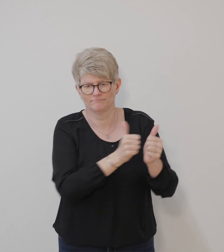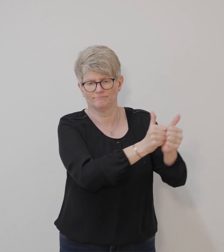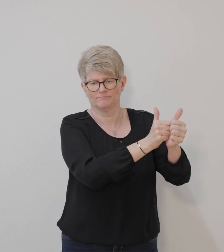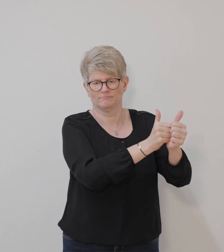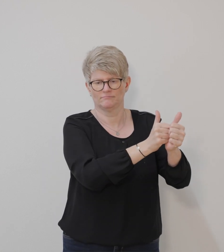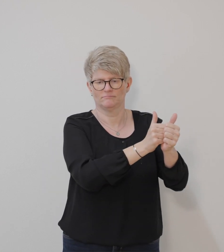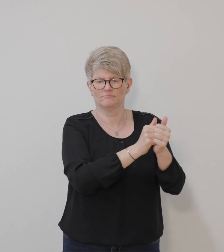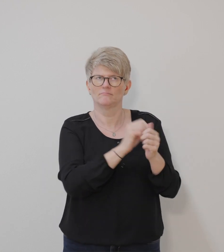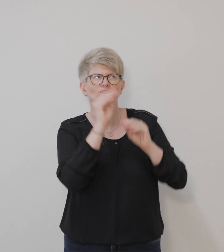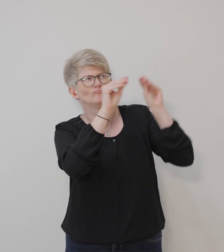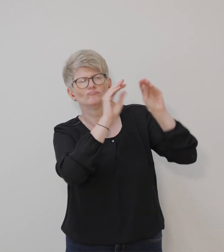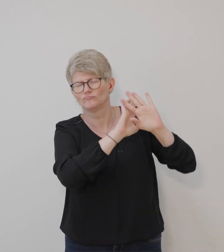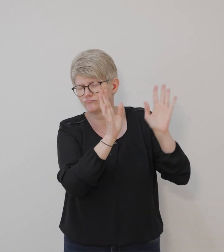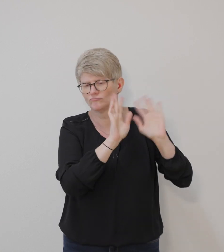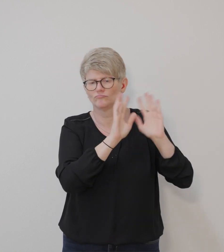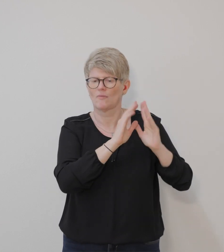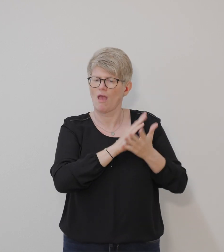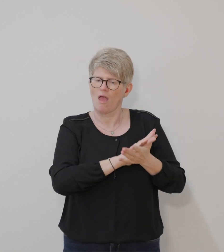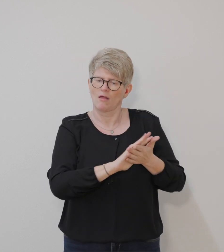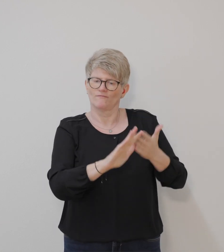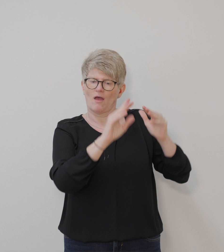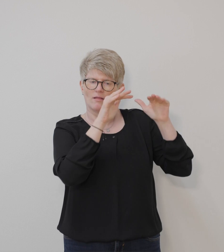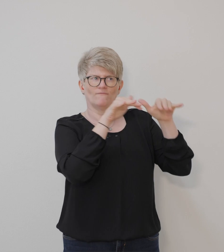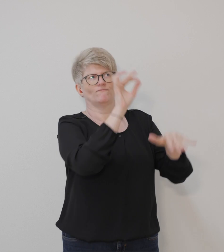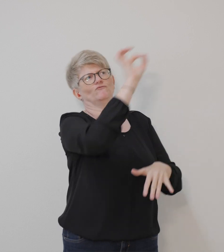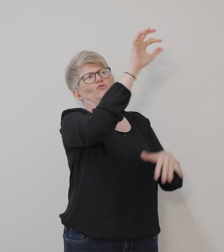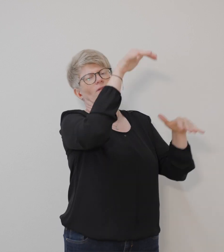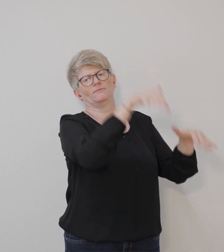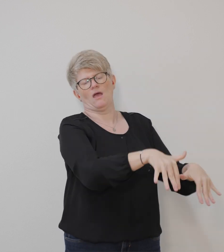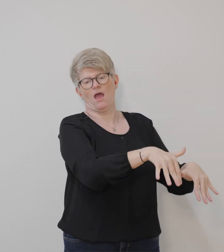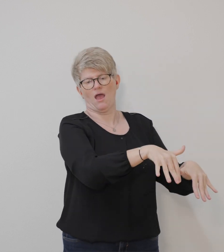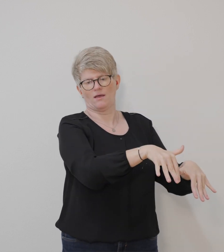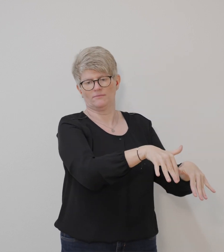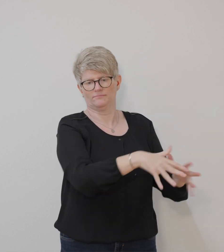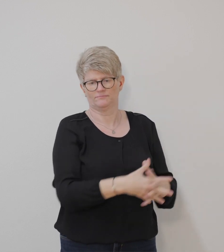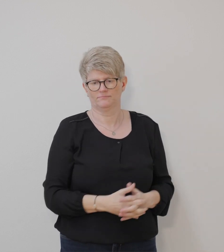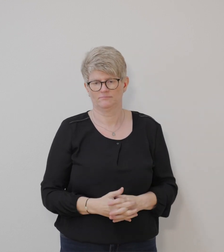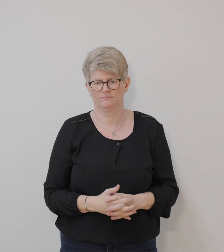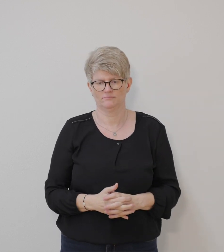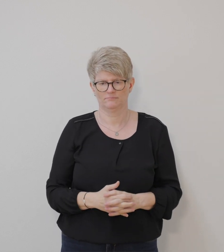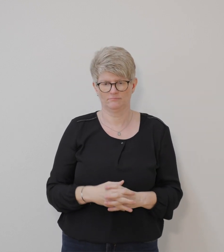nichts sagen, sie konnten ihn nicht berühren, aber sie waren da.